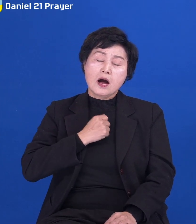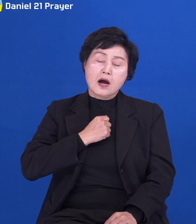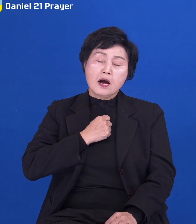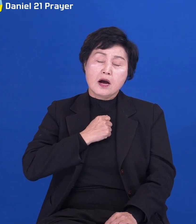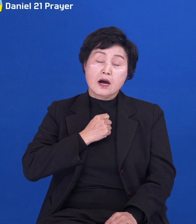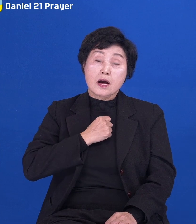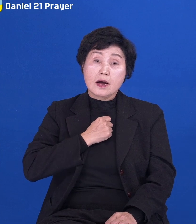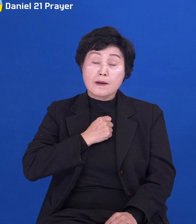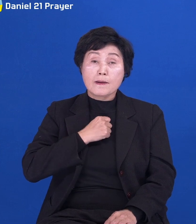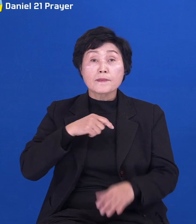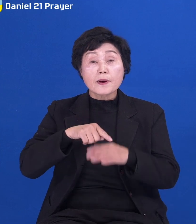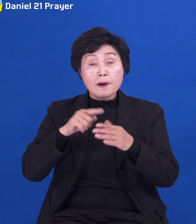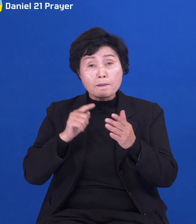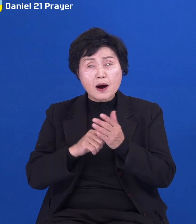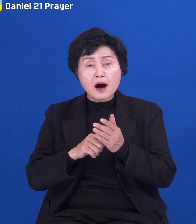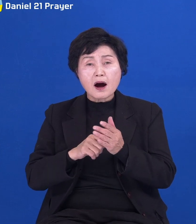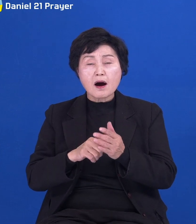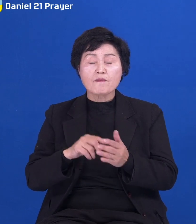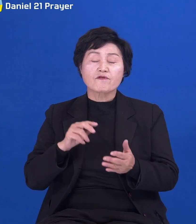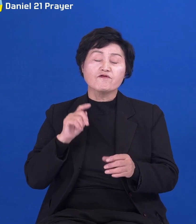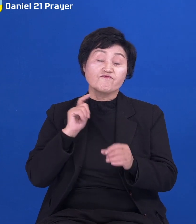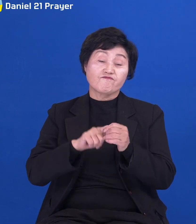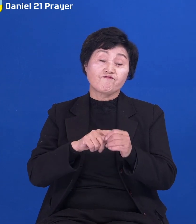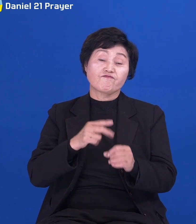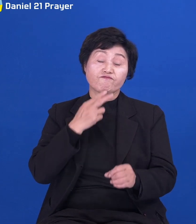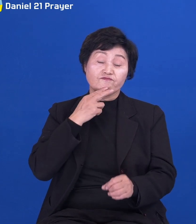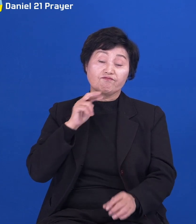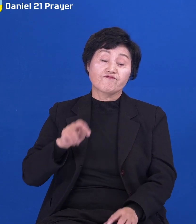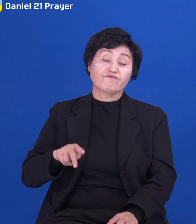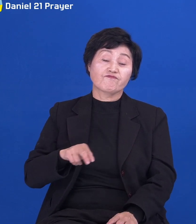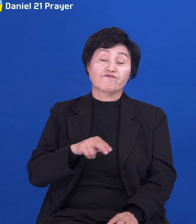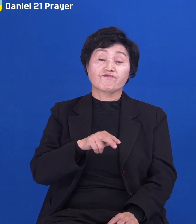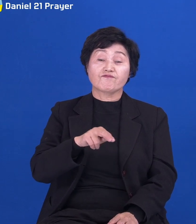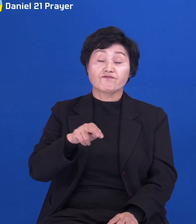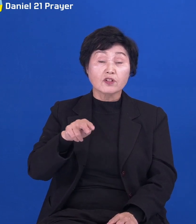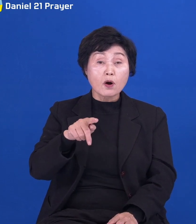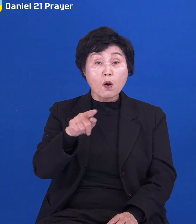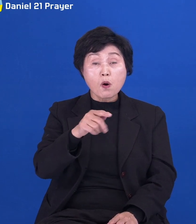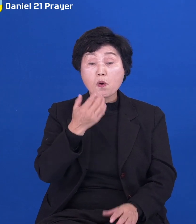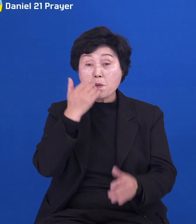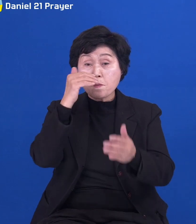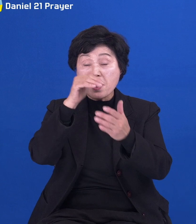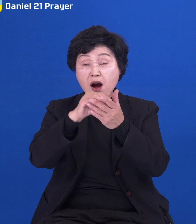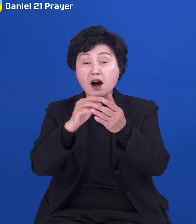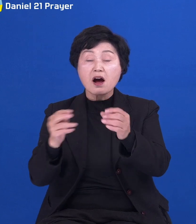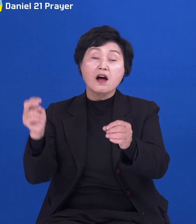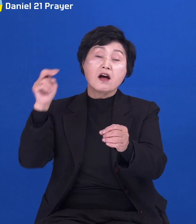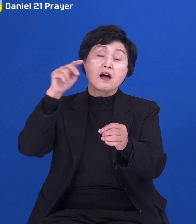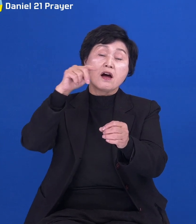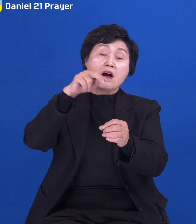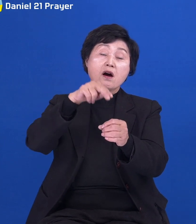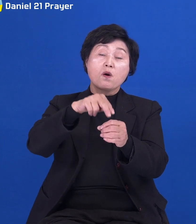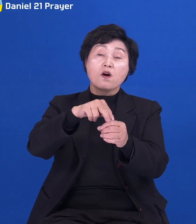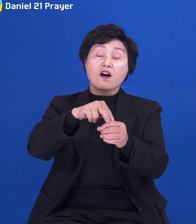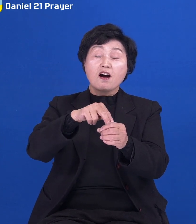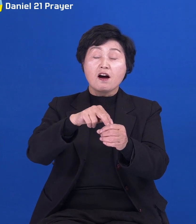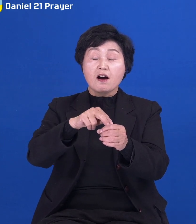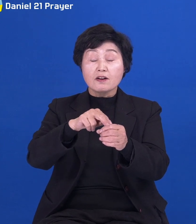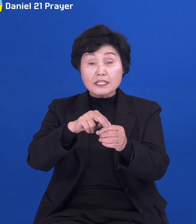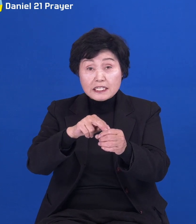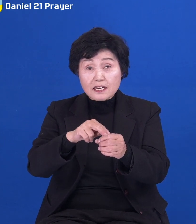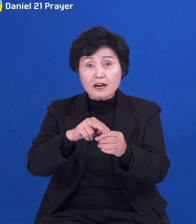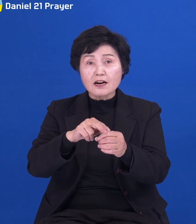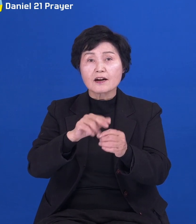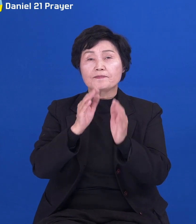나와서 정처없이 걸어가다가 어느 바위 꼭대기에 올라섰어요. 그 바위에서 다시 하나님을 만났고,